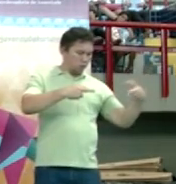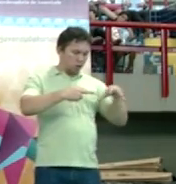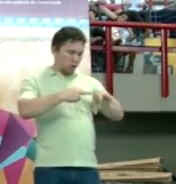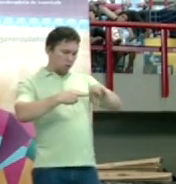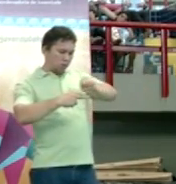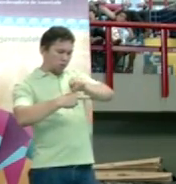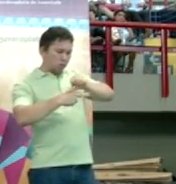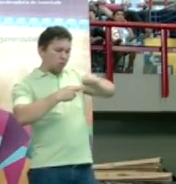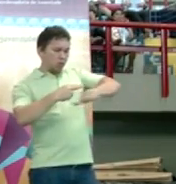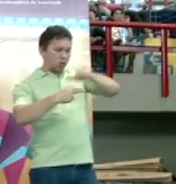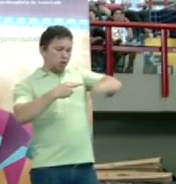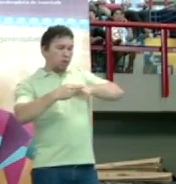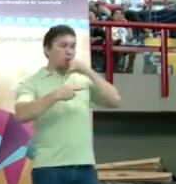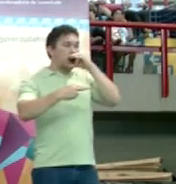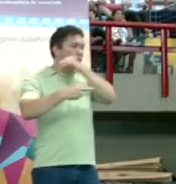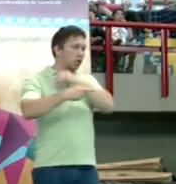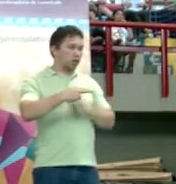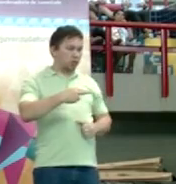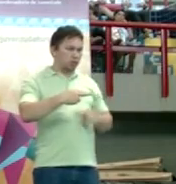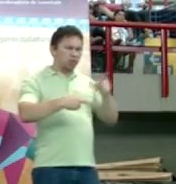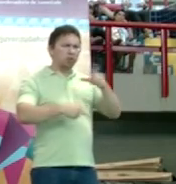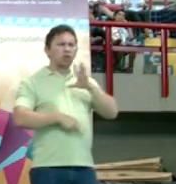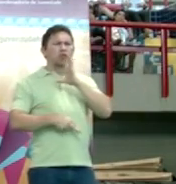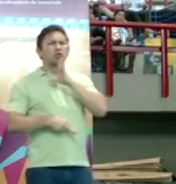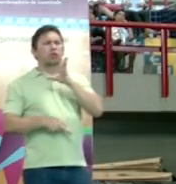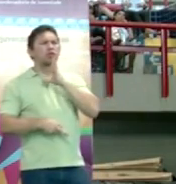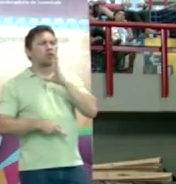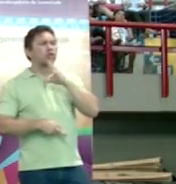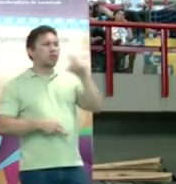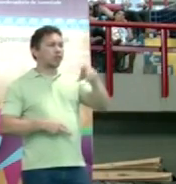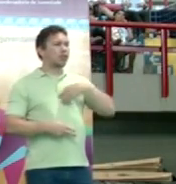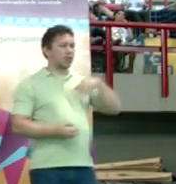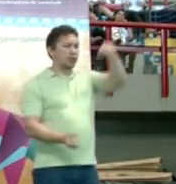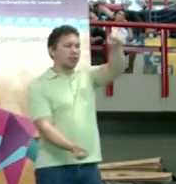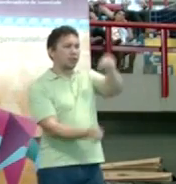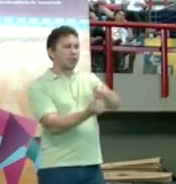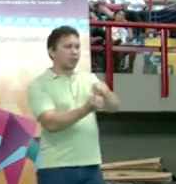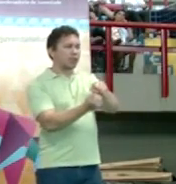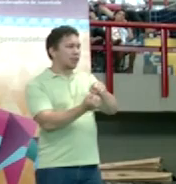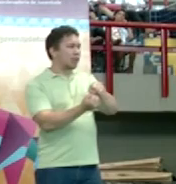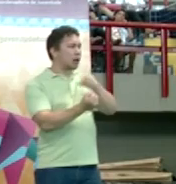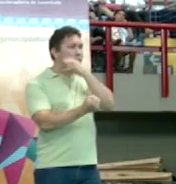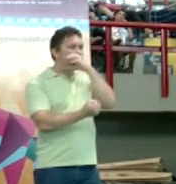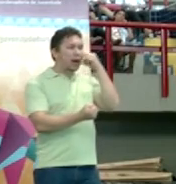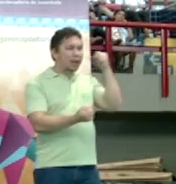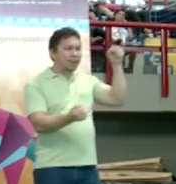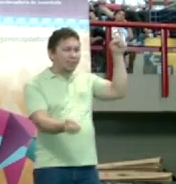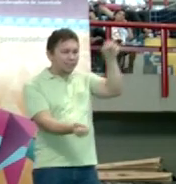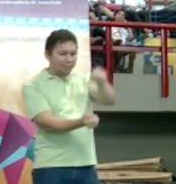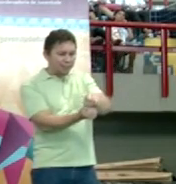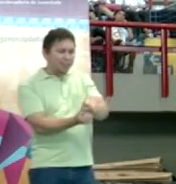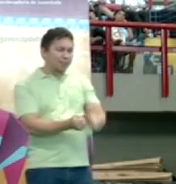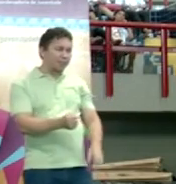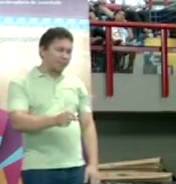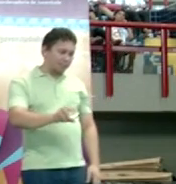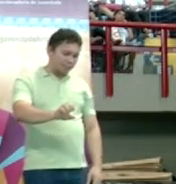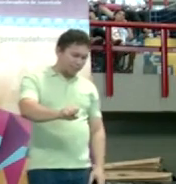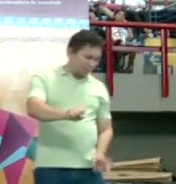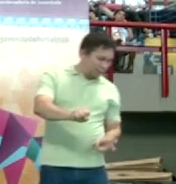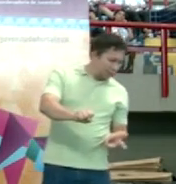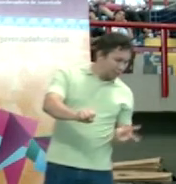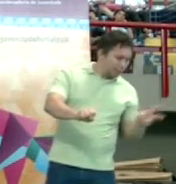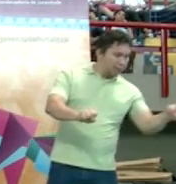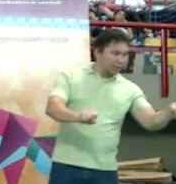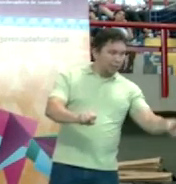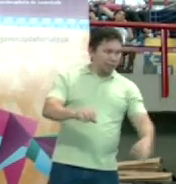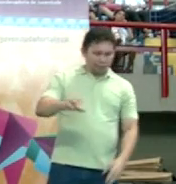em calor. Vocês conhecem aquela sanduicheira? Coloca na tomada. E quando você